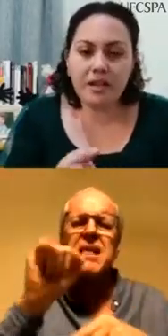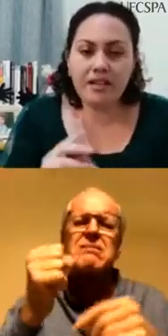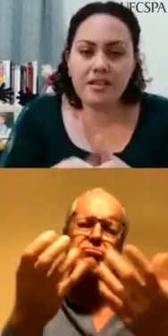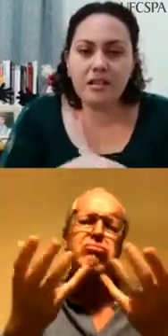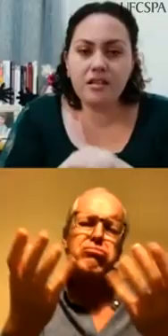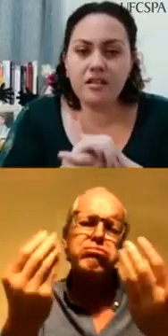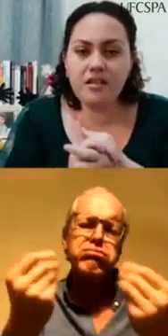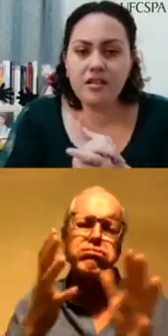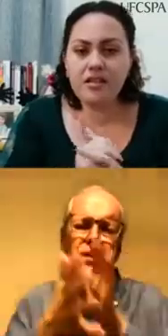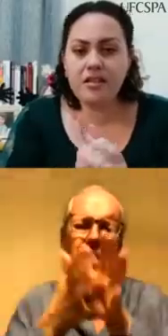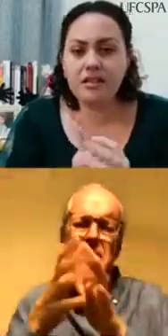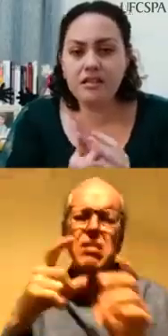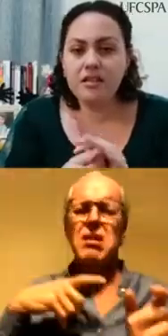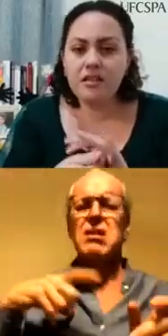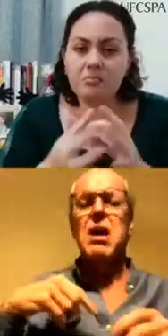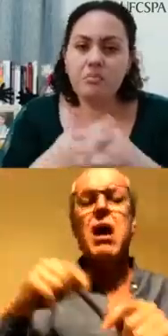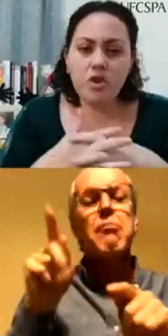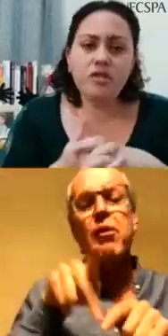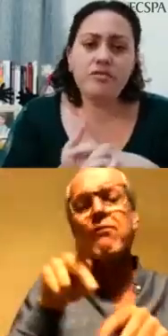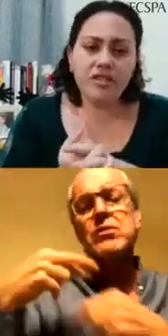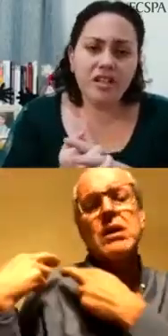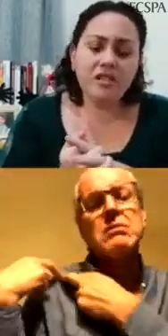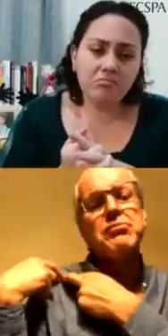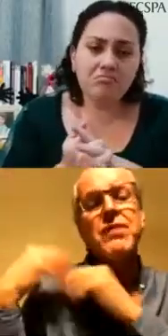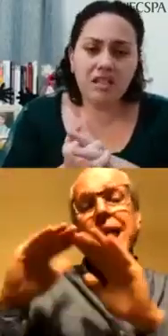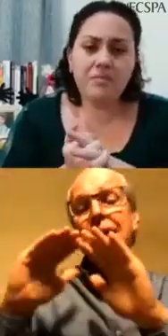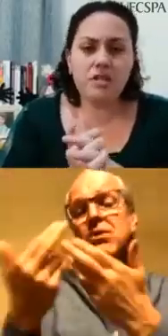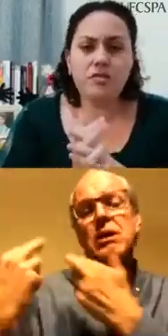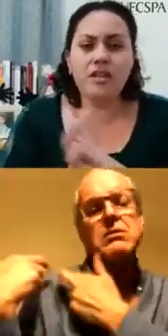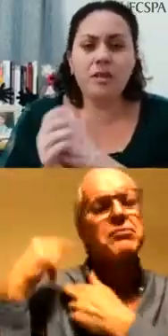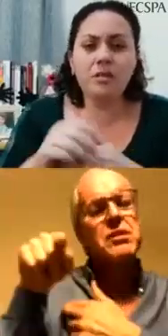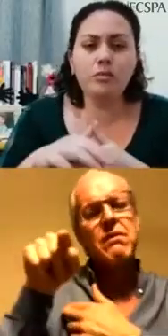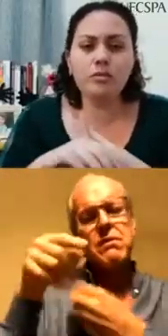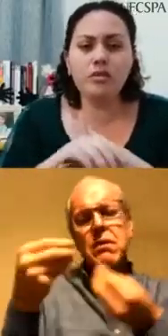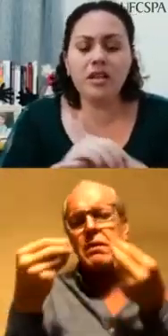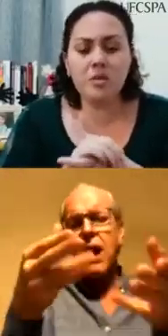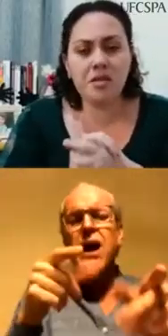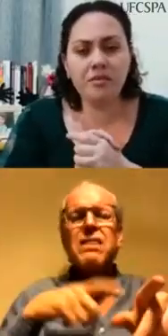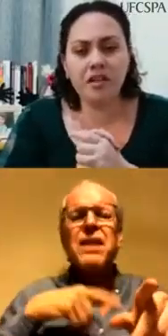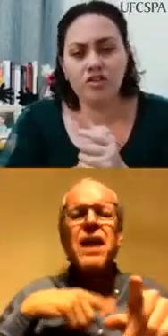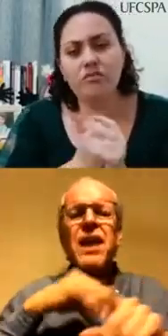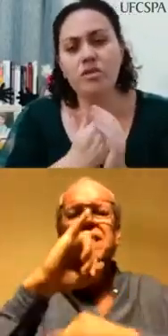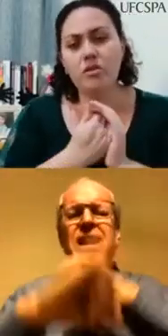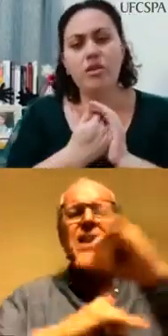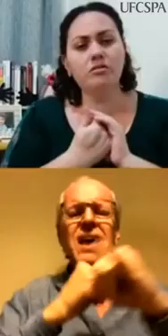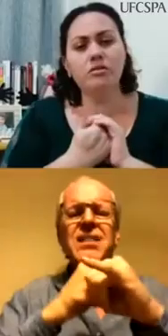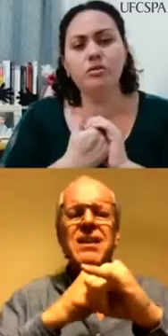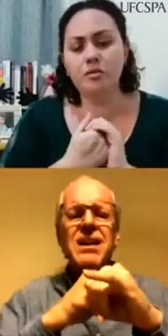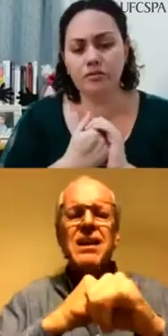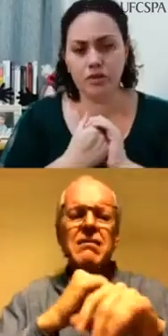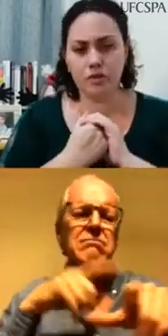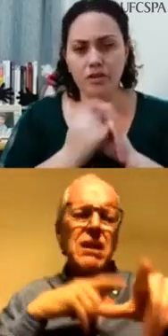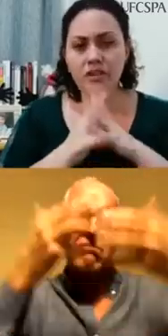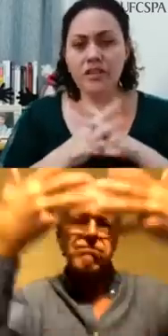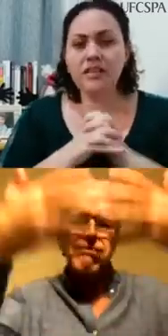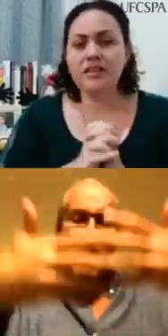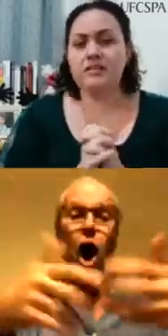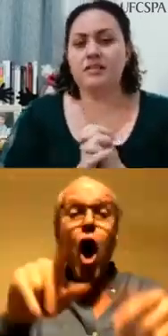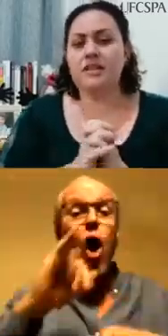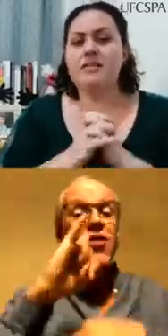didático para aquelas crianças, né? Pode haver, né, mas isso vai depender muito da responsabilidade tanto da escola quanto do